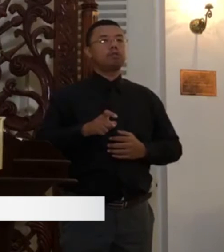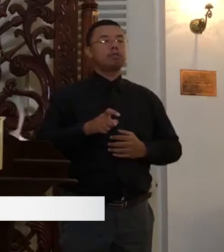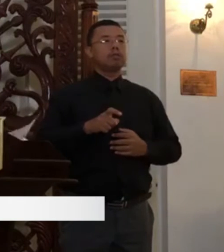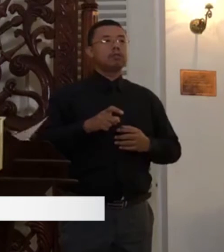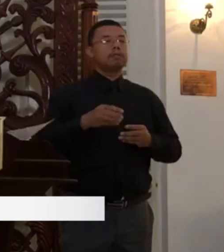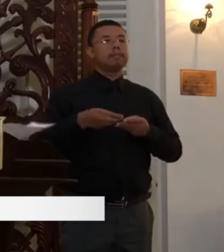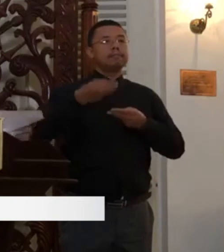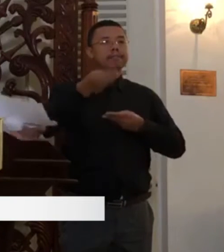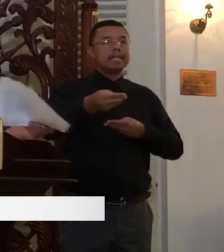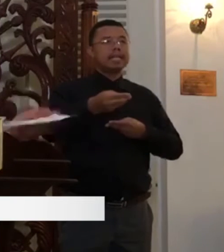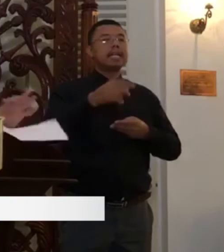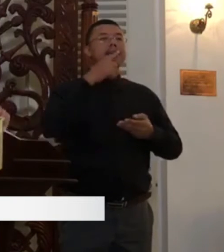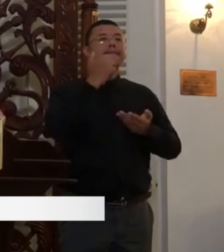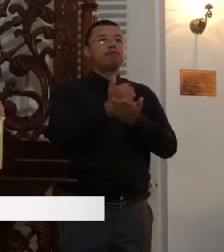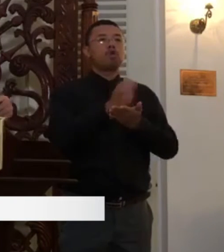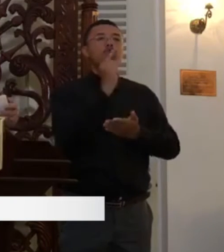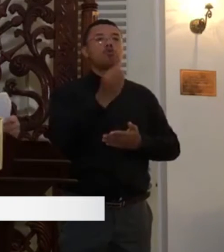kebutuhan bagi masyarakat